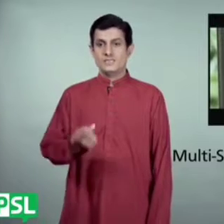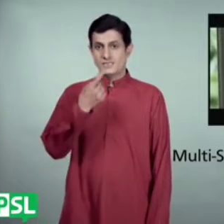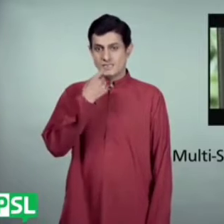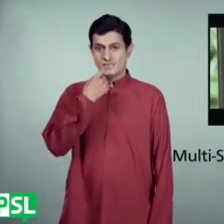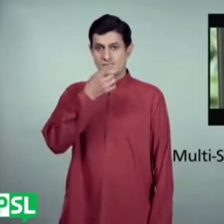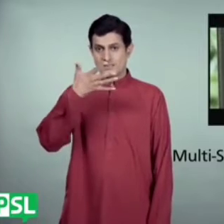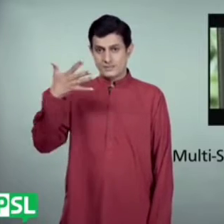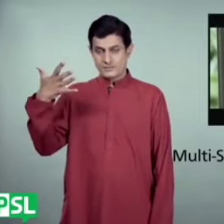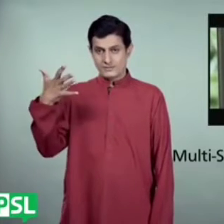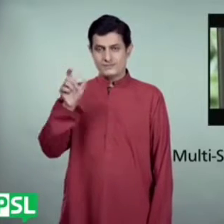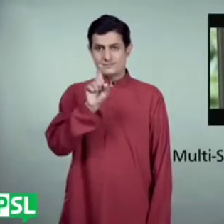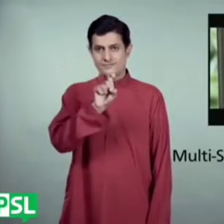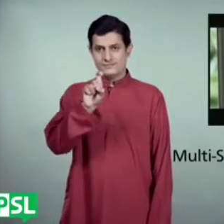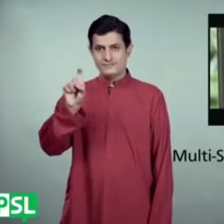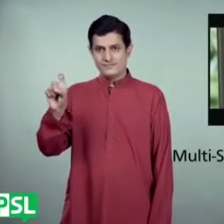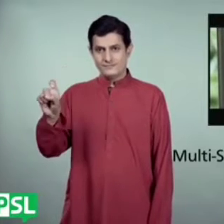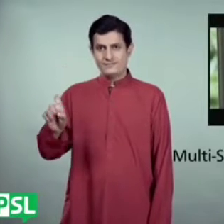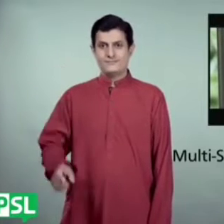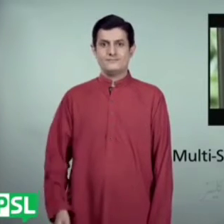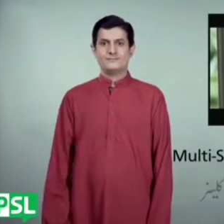ملٹی سرفیس اینڈ گلاس کلینر.